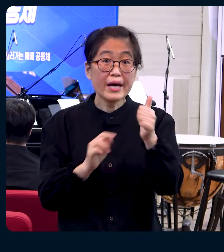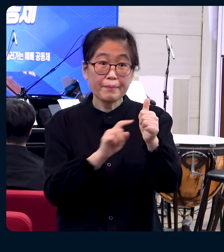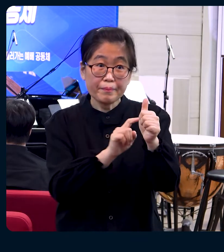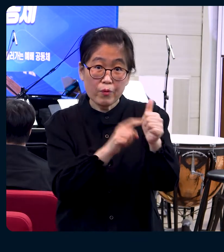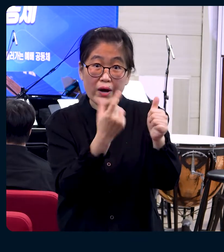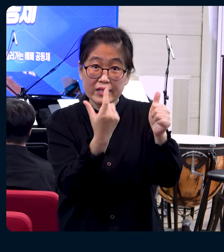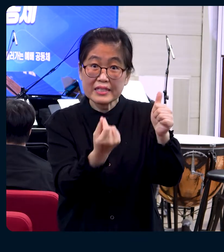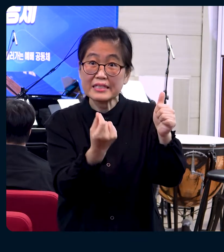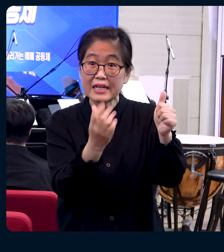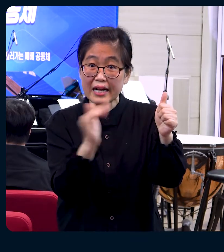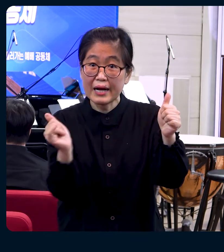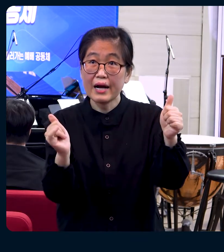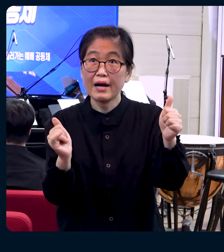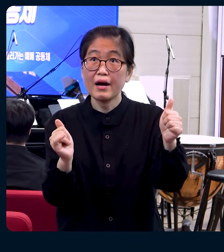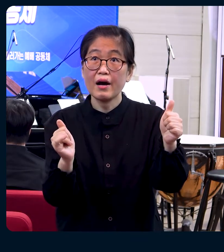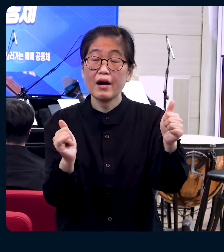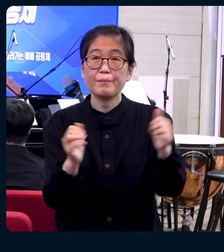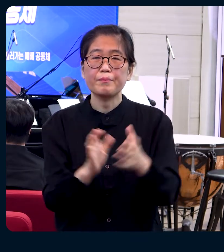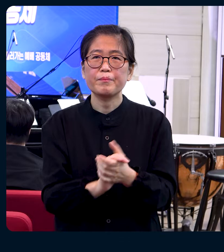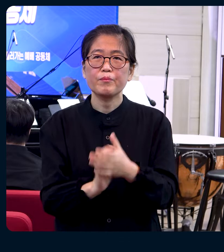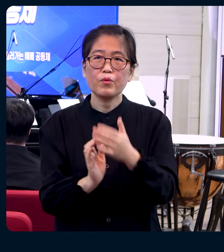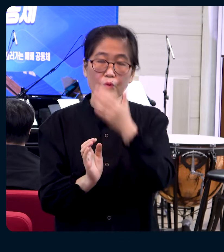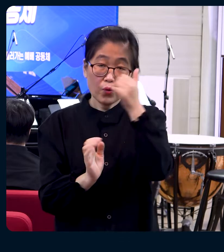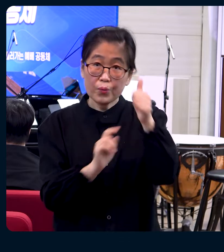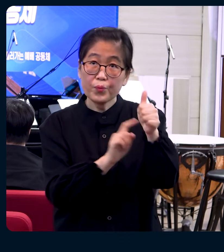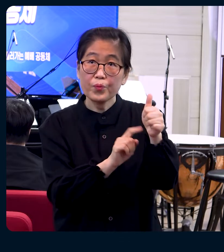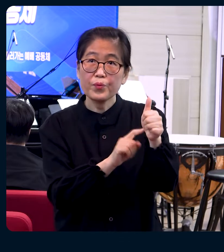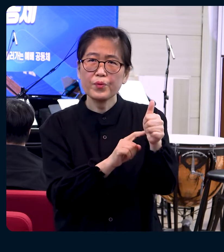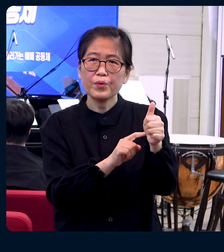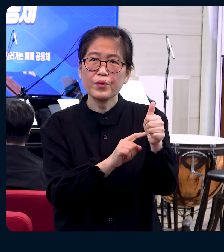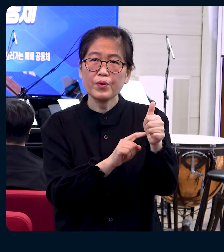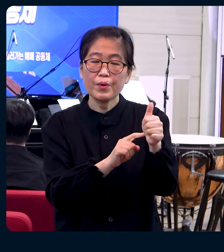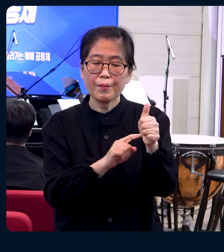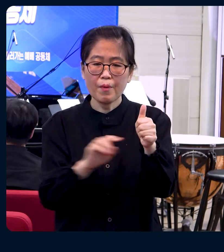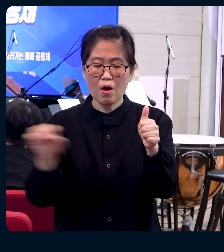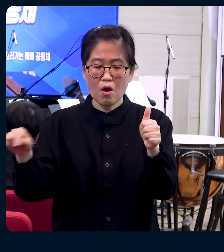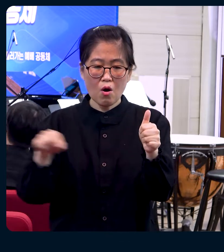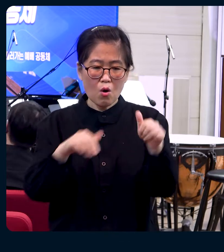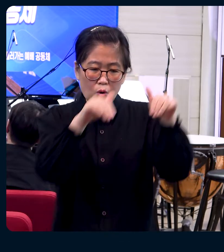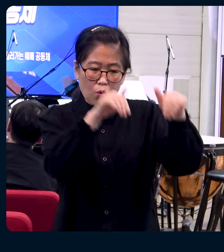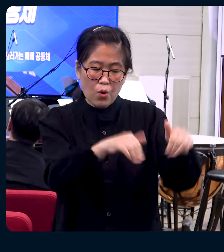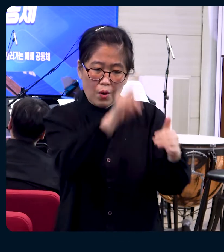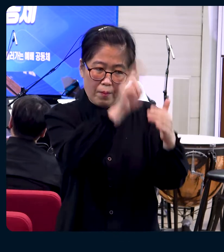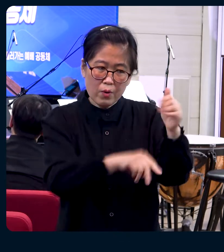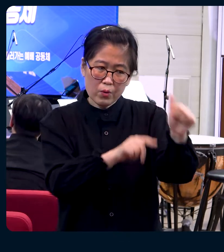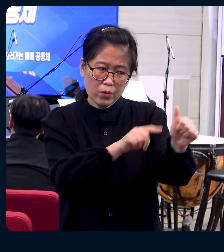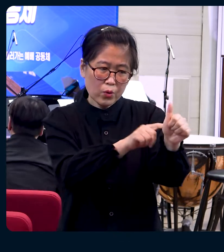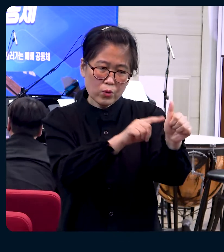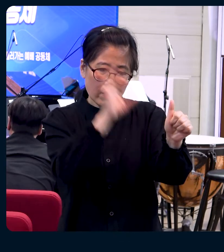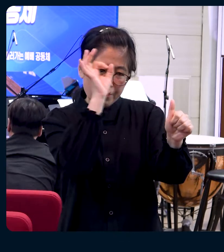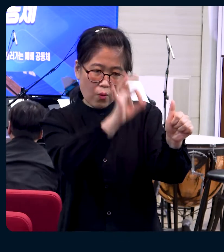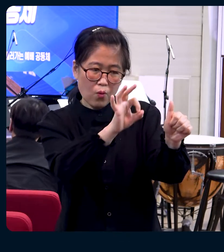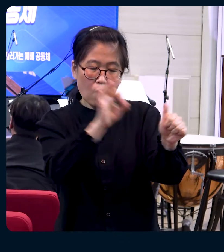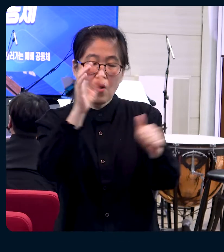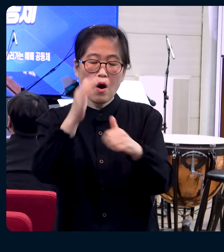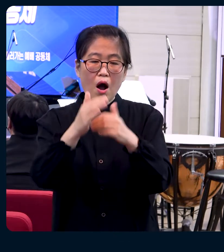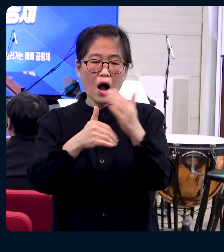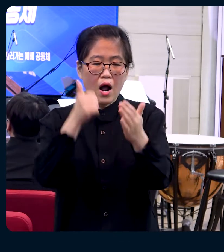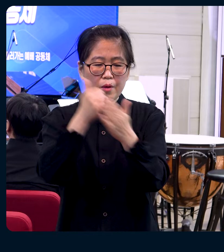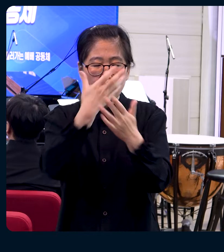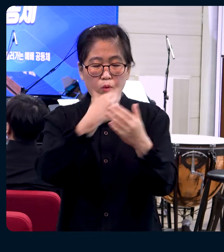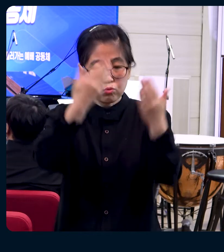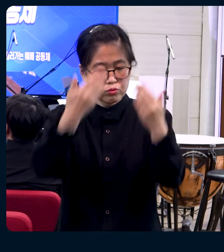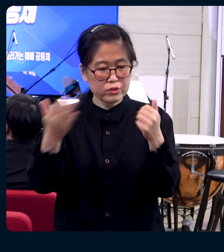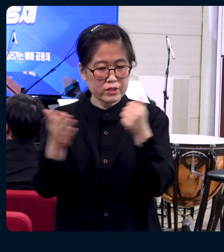사람이에요. 그러니까 이 보디발이 보고 노예로 팔려온 이 사람이 너무 신실하니까 하나님이 우리 집을 다